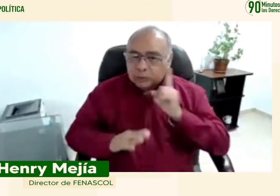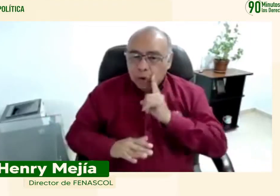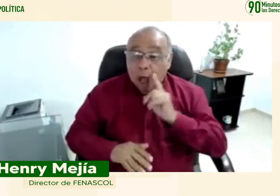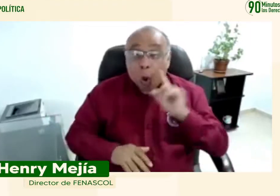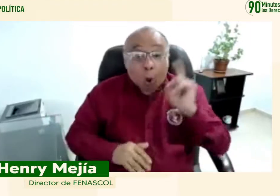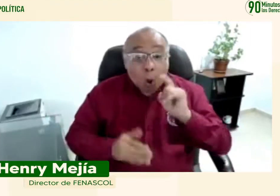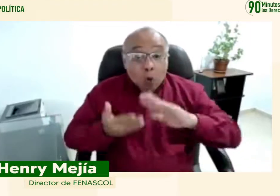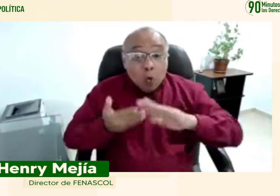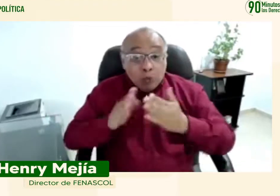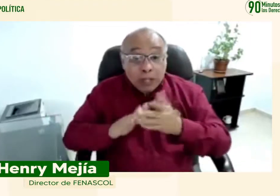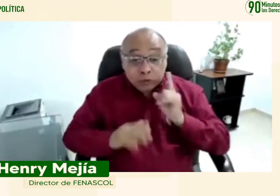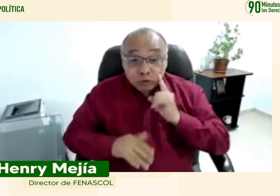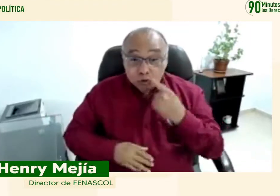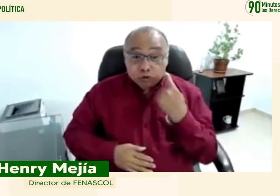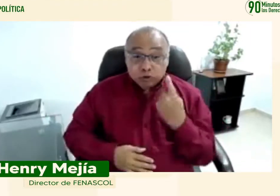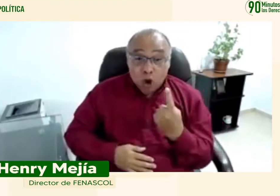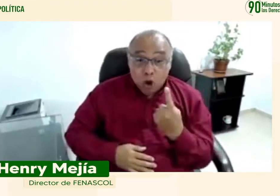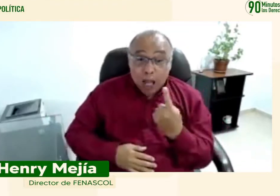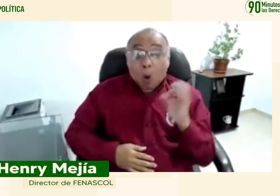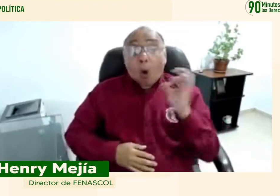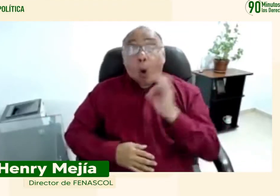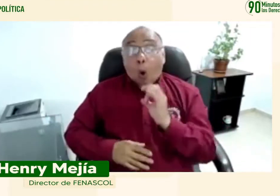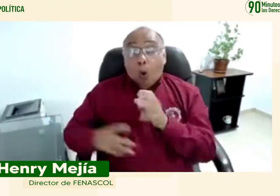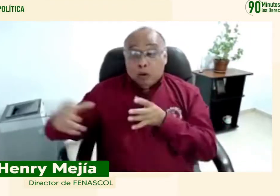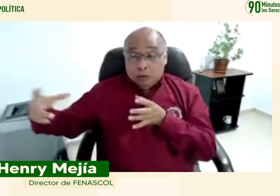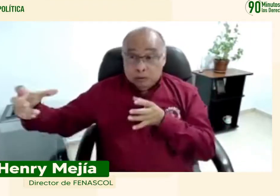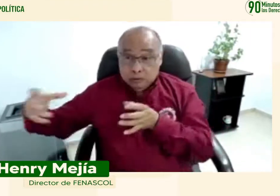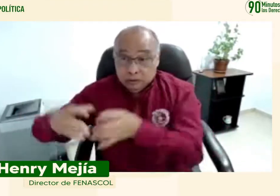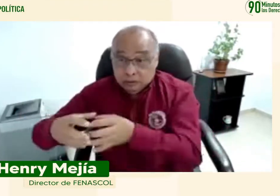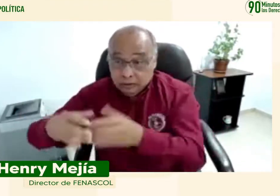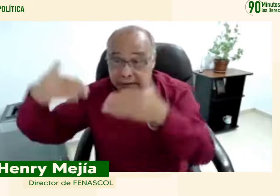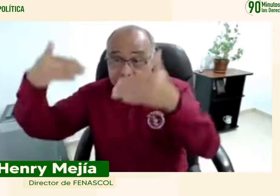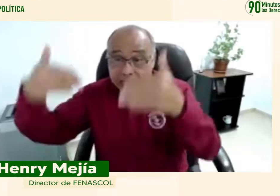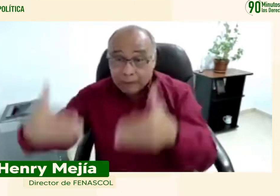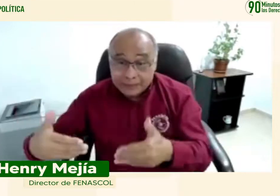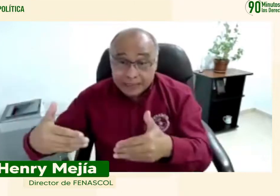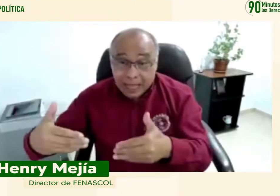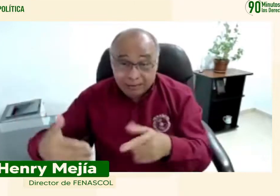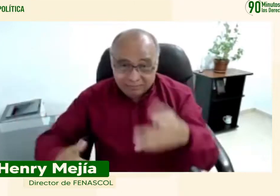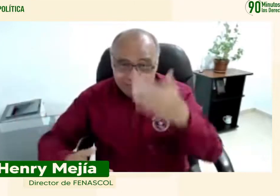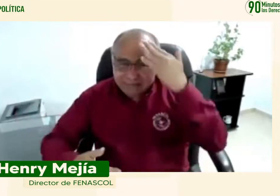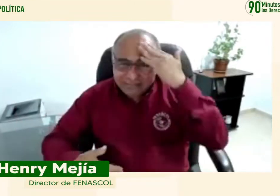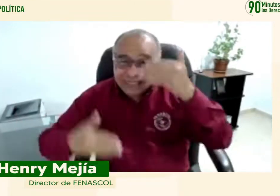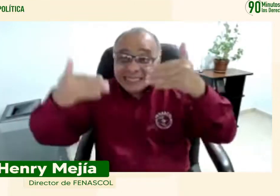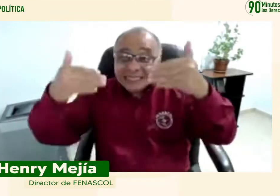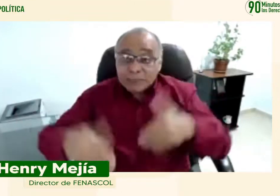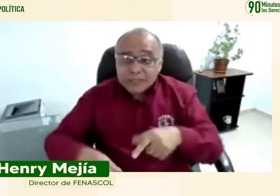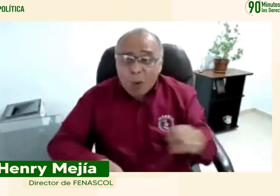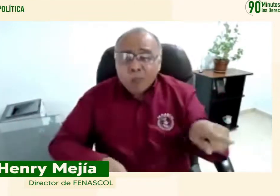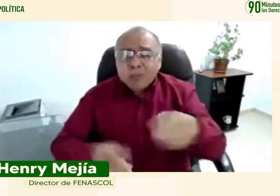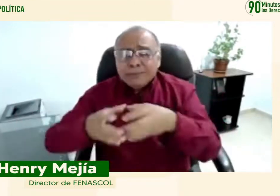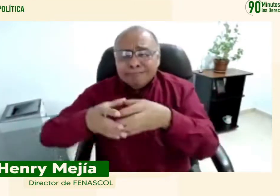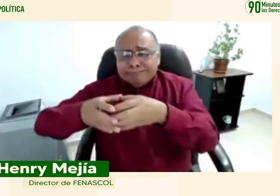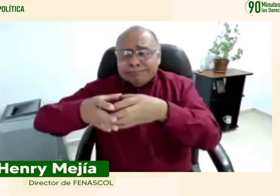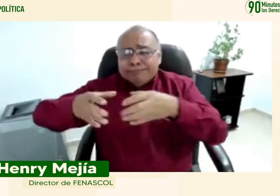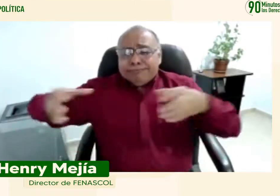unidos como personas sordos y sabemos que de pronto hablamos de comunidad sorda y también hablamos de personas con